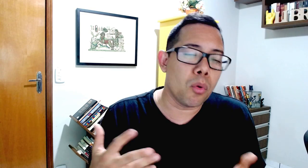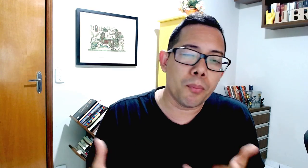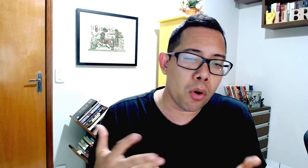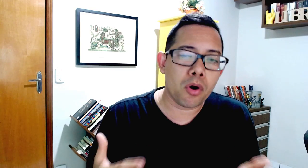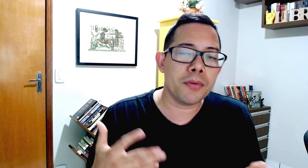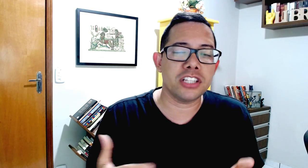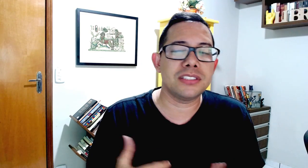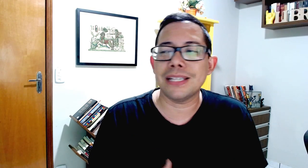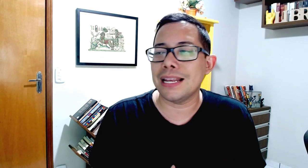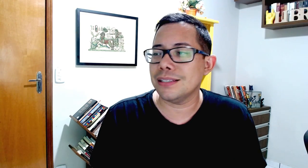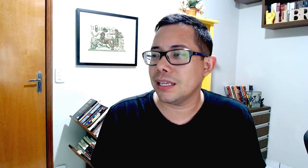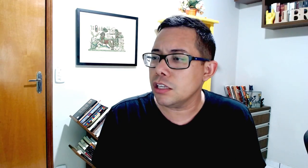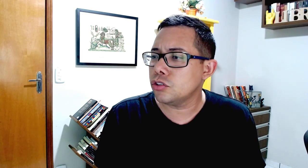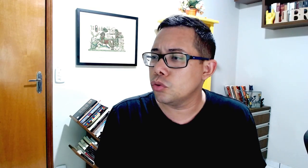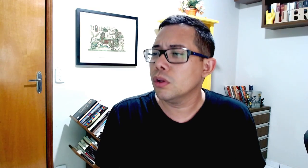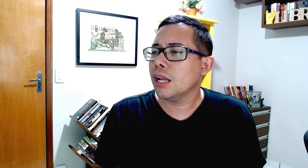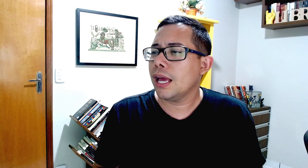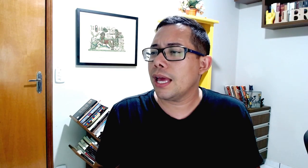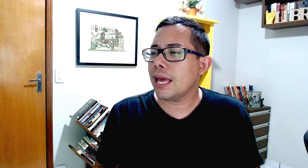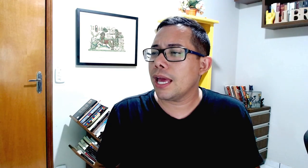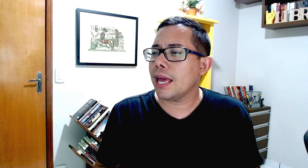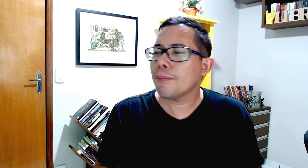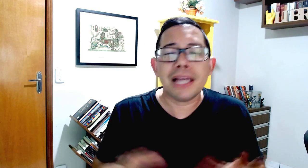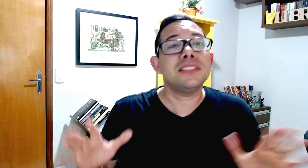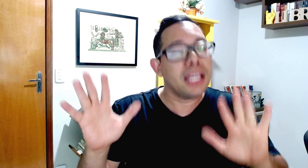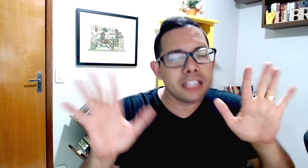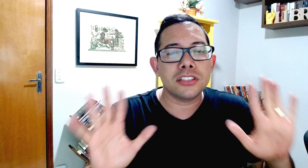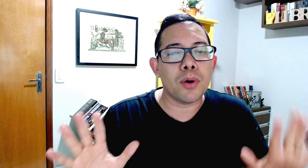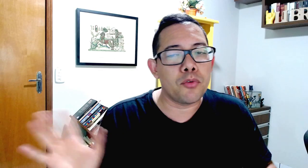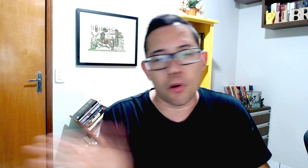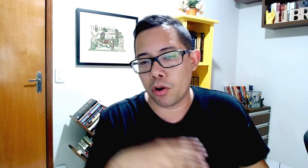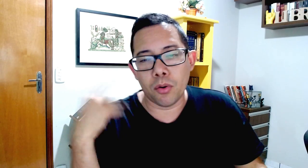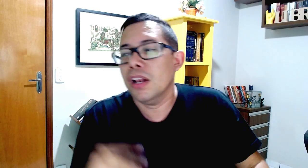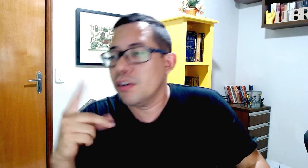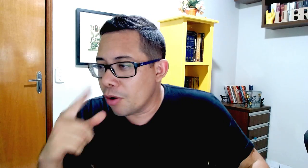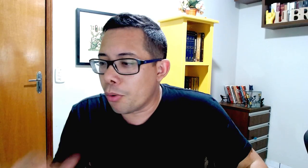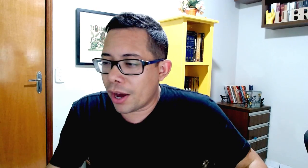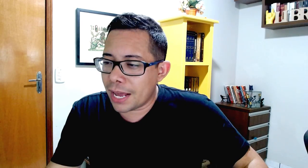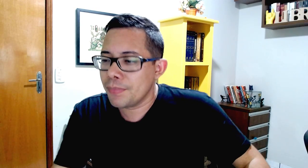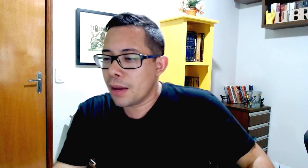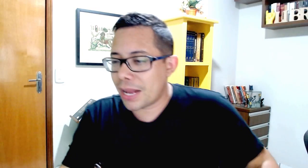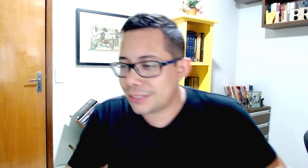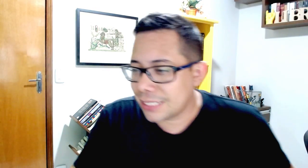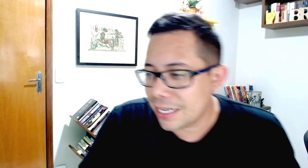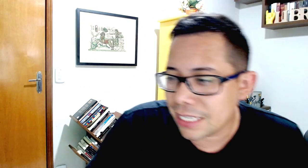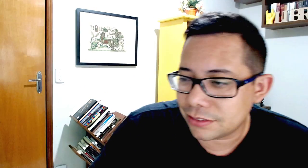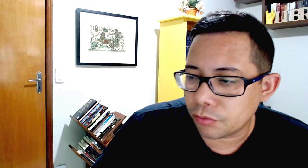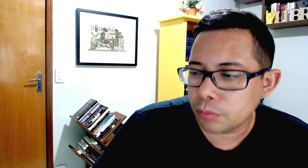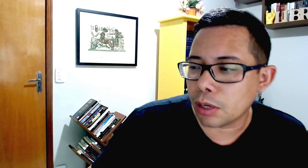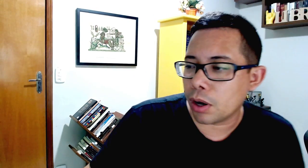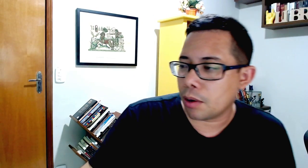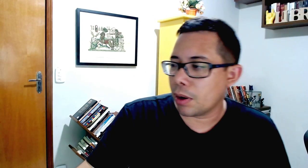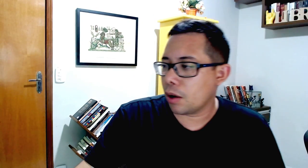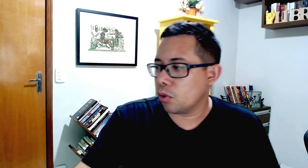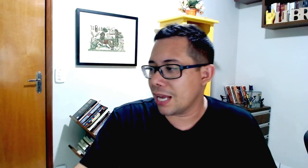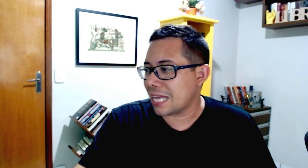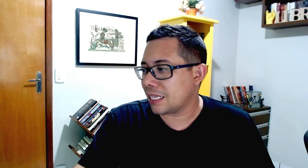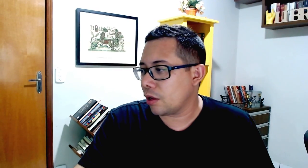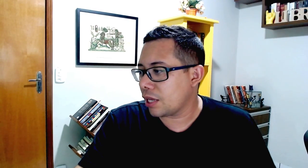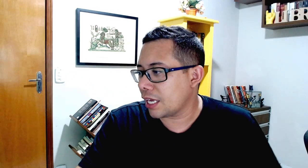pouco como a gente sinaliza isso é mais esse não é o foco vamos orar Para sinalizar Então vamos dar uma olhada